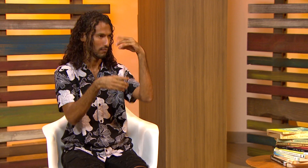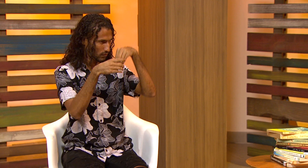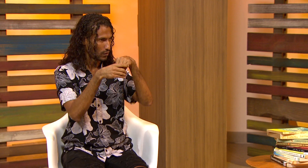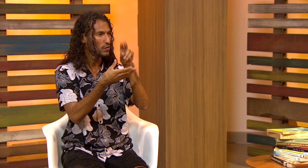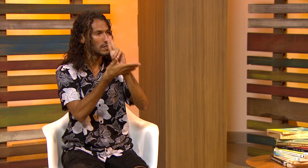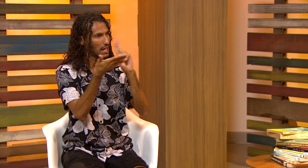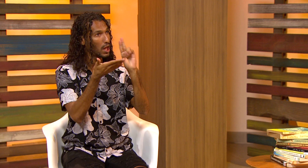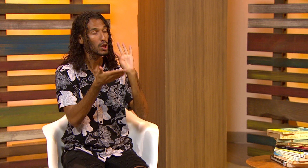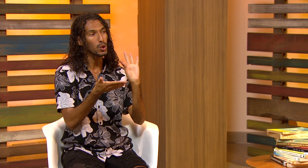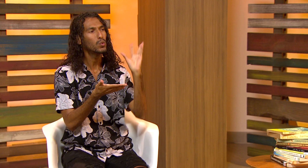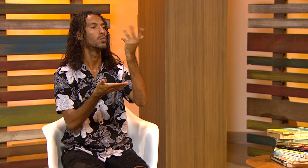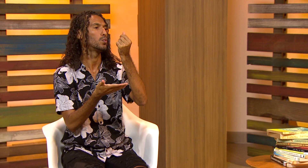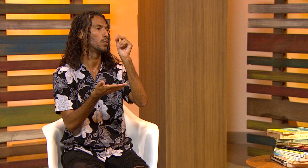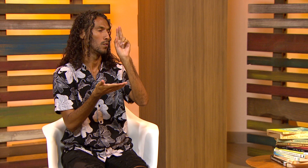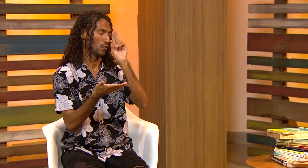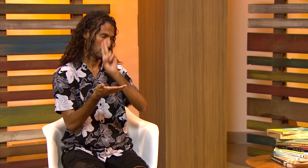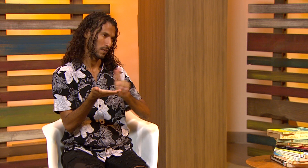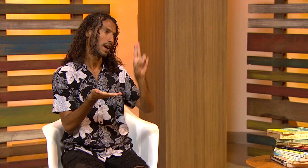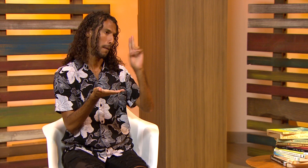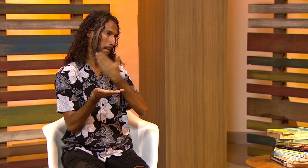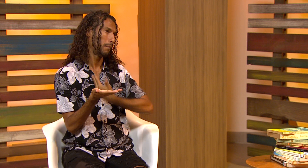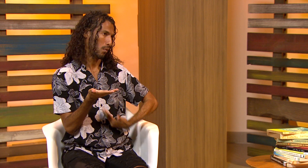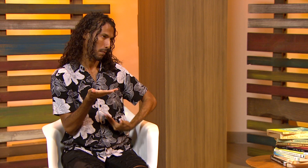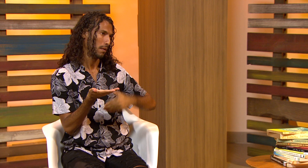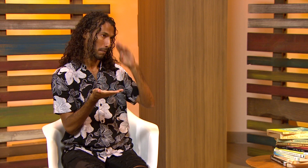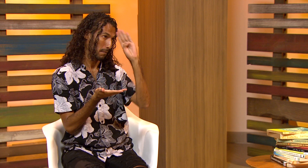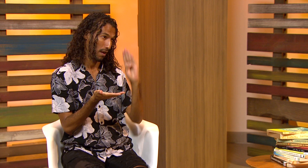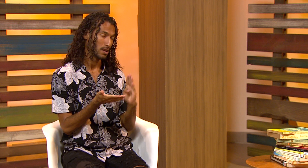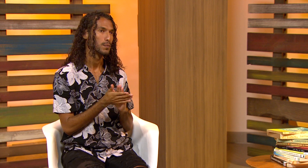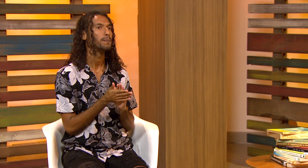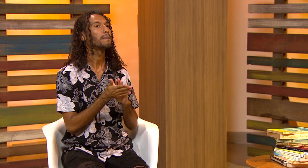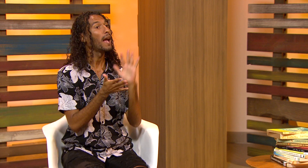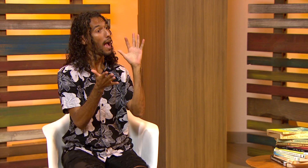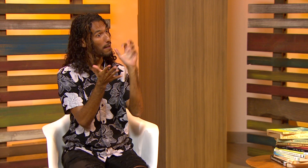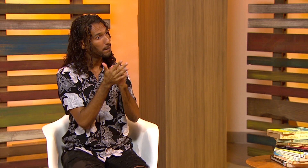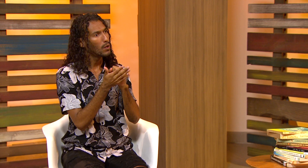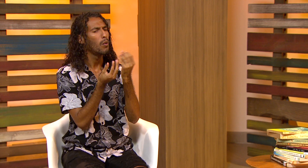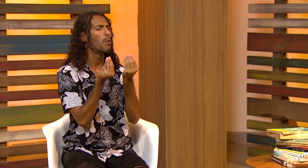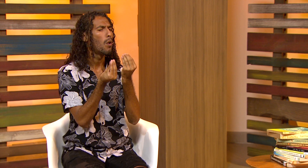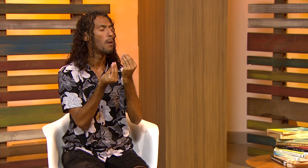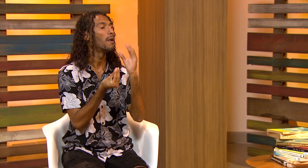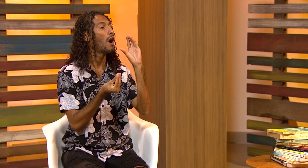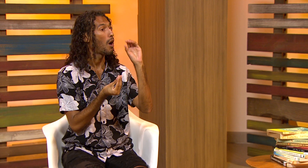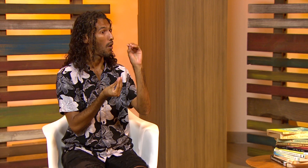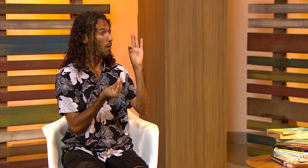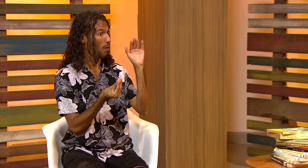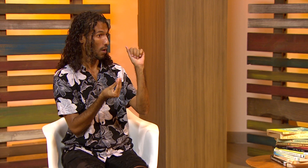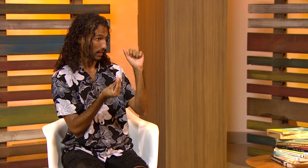para pessoas com deficiência, de raça,